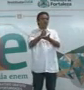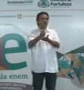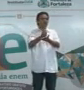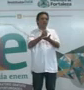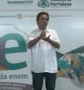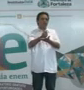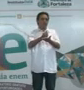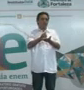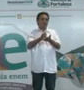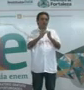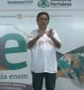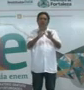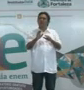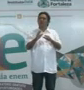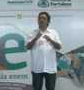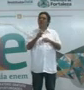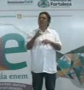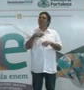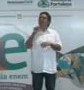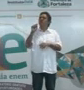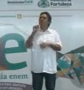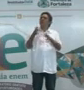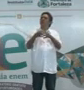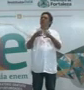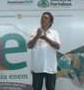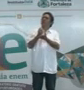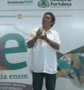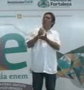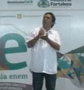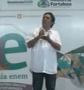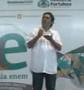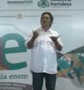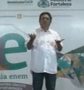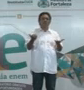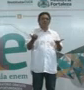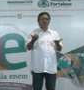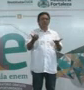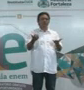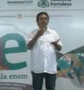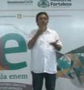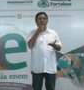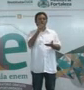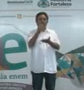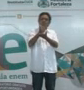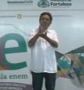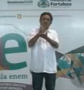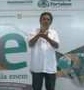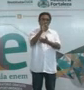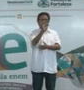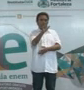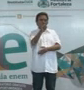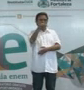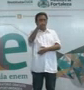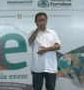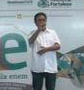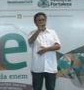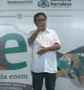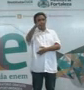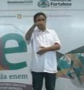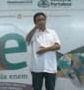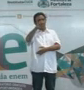fundamentalista. Professor, pelo amor de Deus, o que é um grupo fundamentalista? Fala-se em fundamentalismo